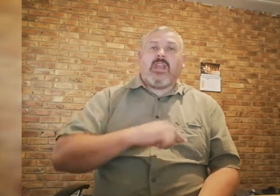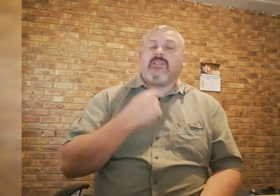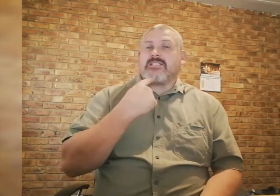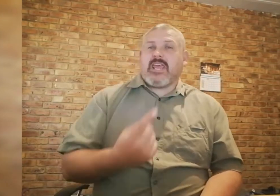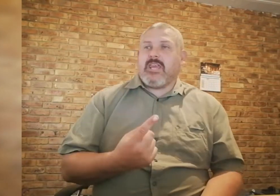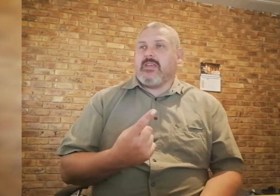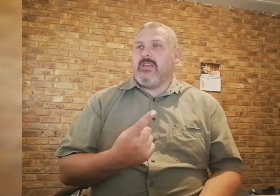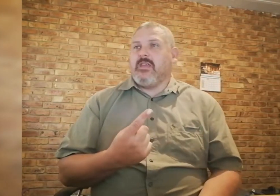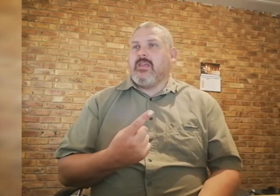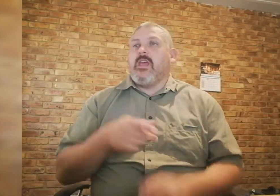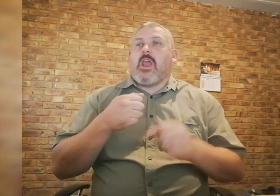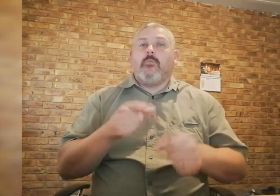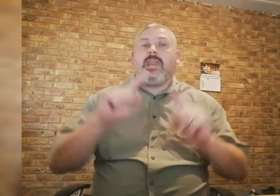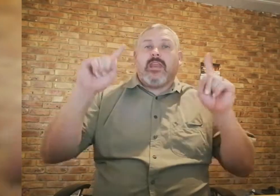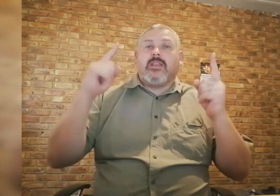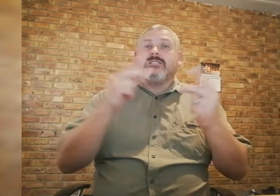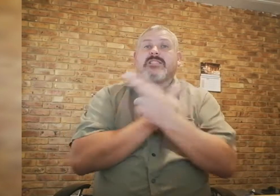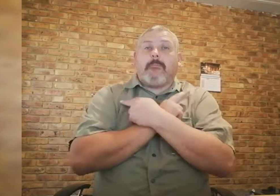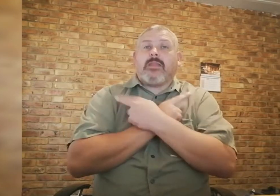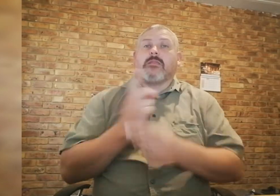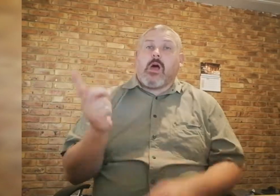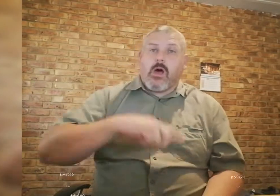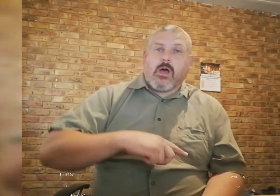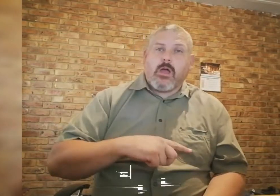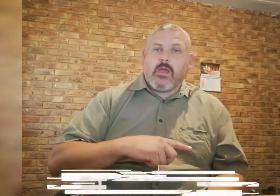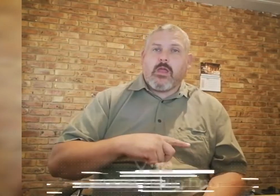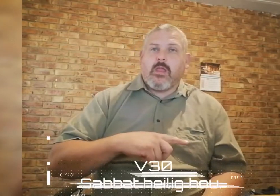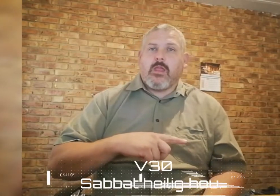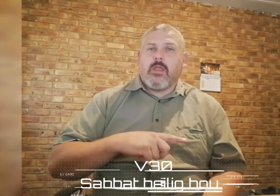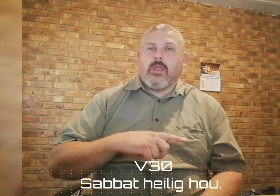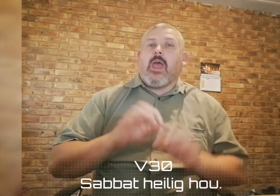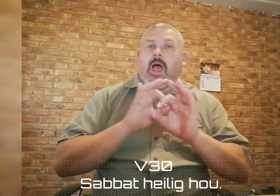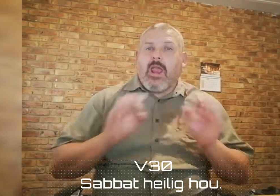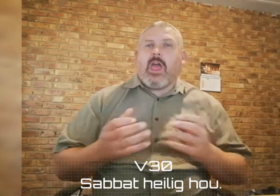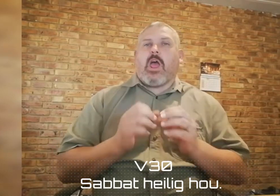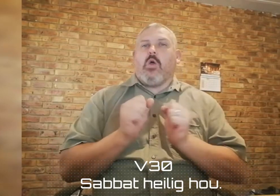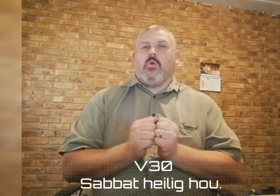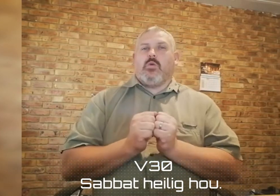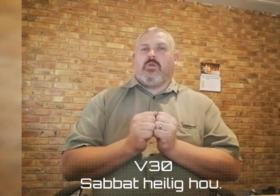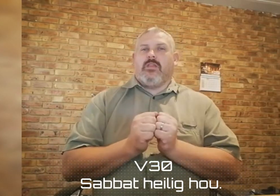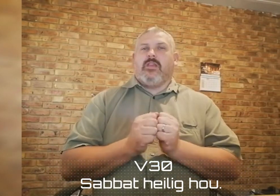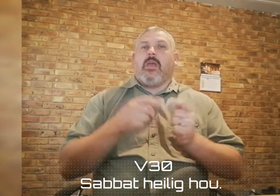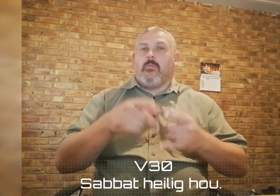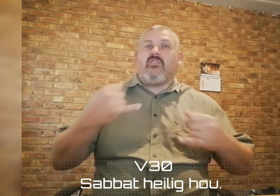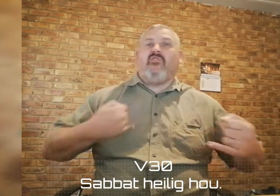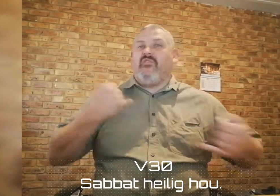Ander wat sê, jy moet die sabbat daar heilig hou, moet het